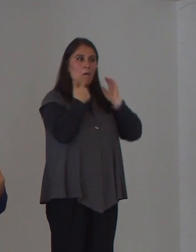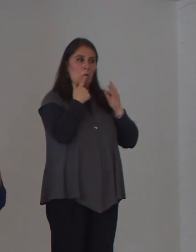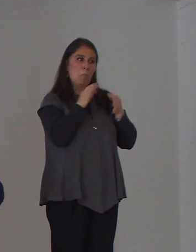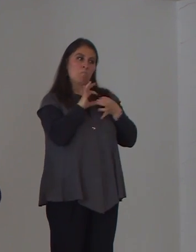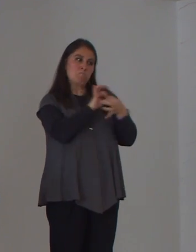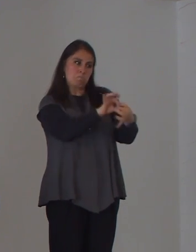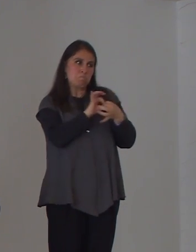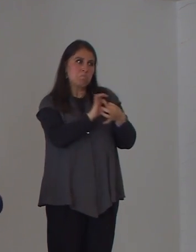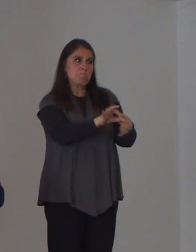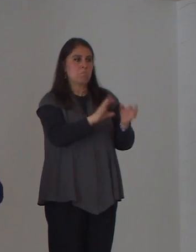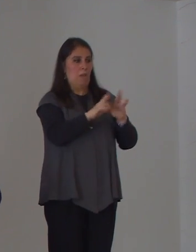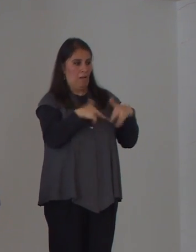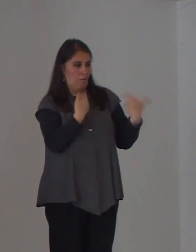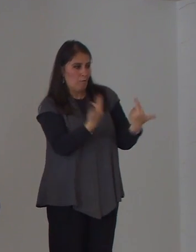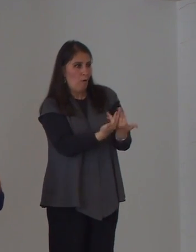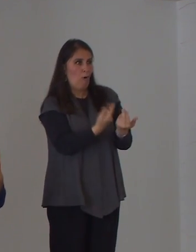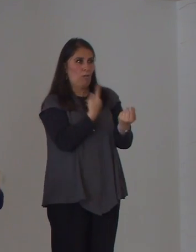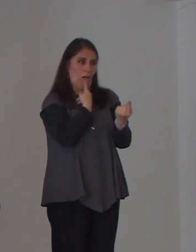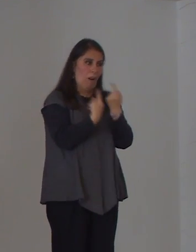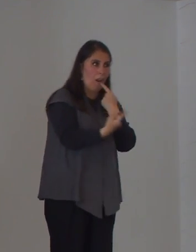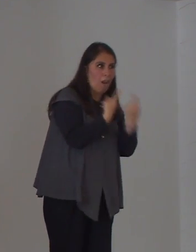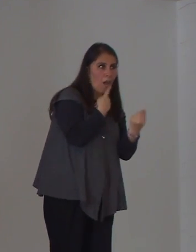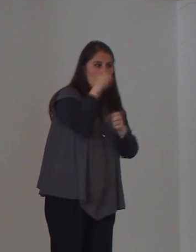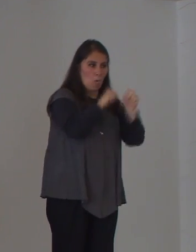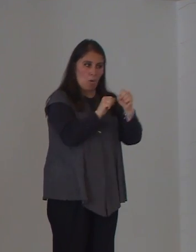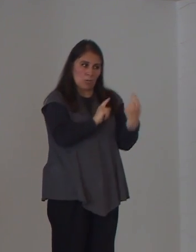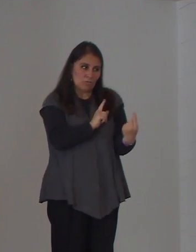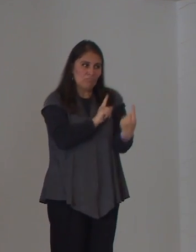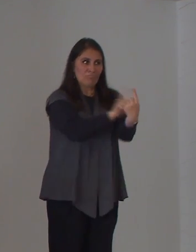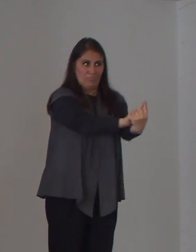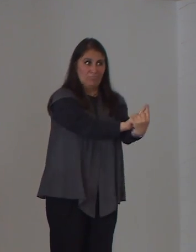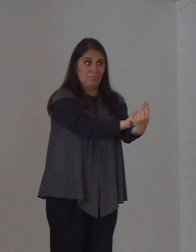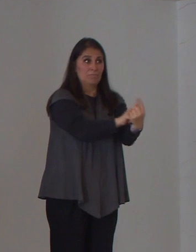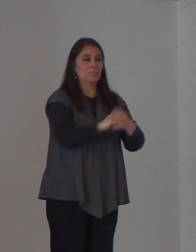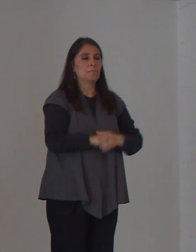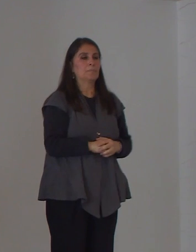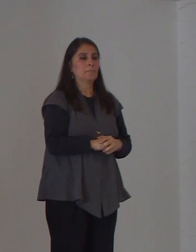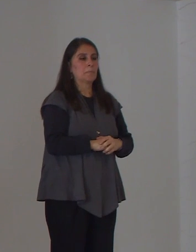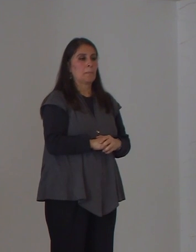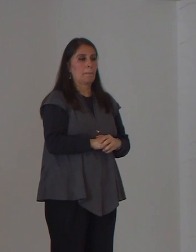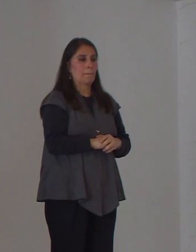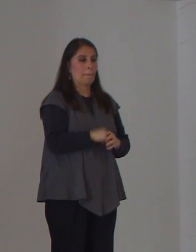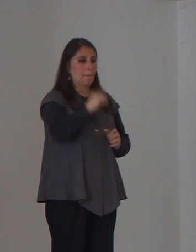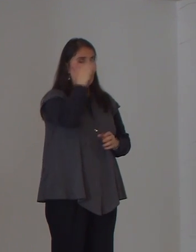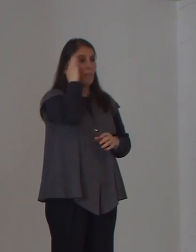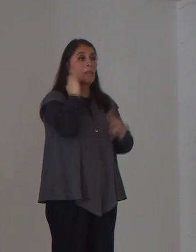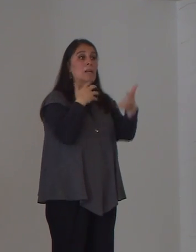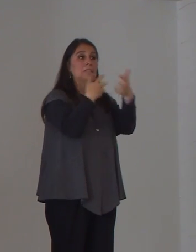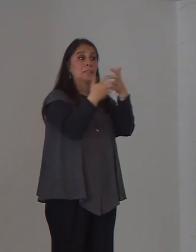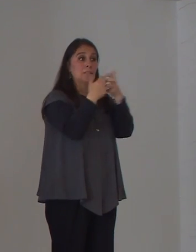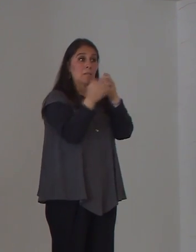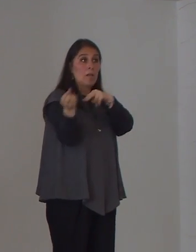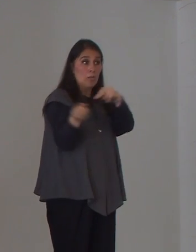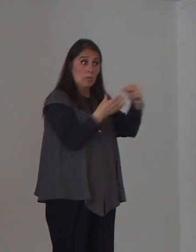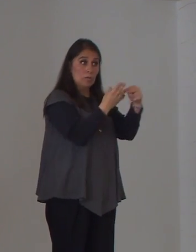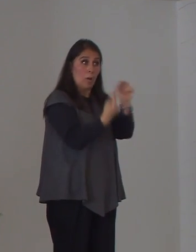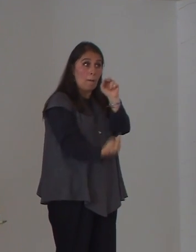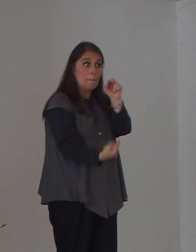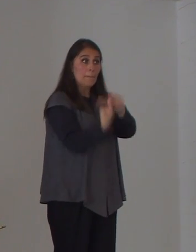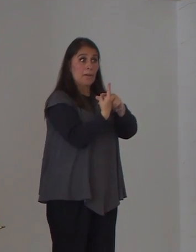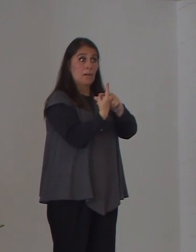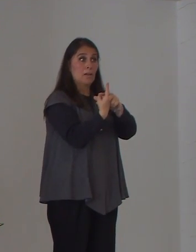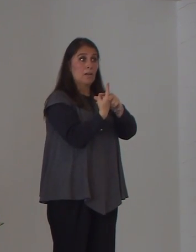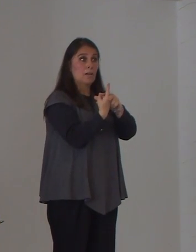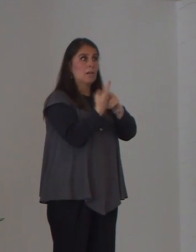colegialidad, reunión, conversación, posibilidad de encuentro. Los sistemas educativos nacieron con la proclama